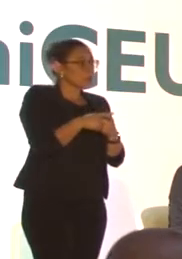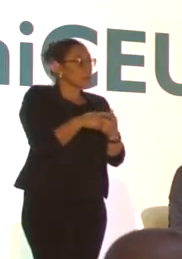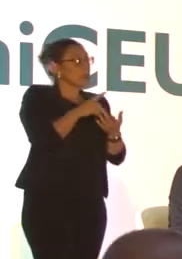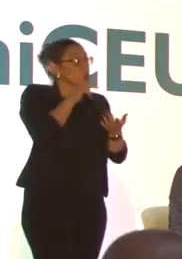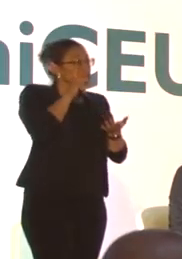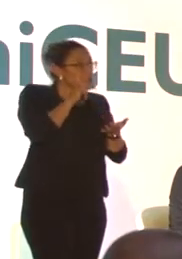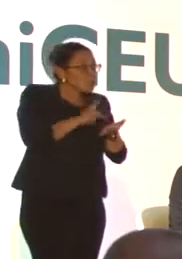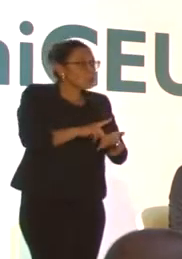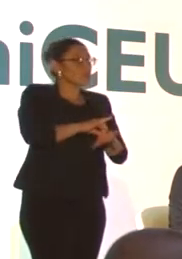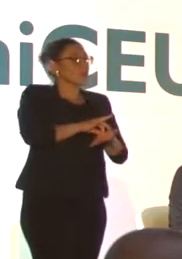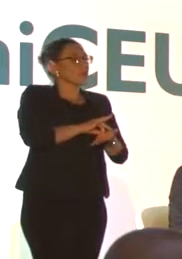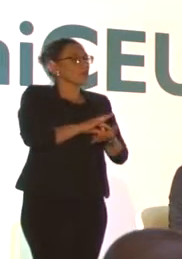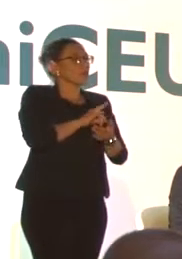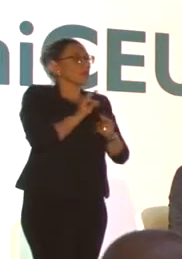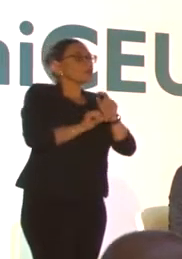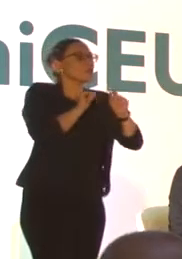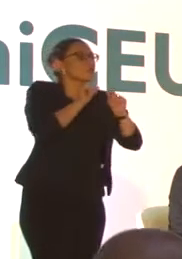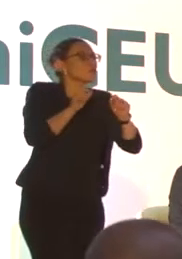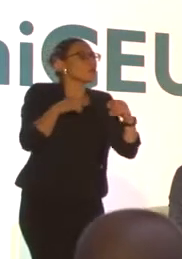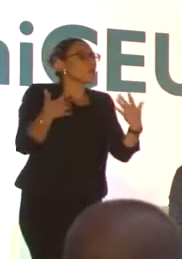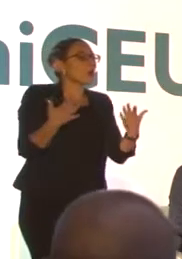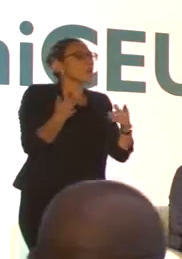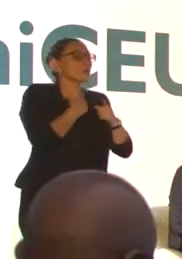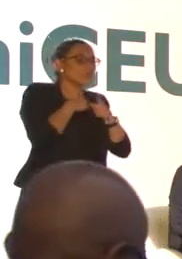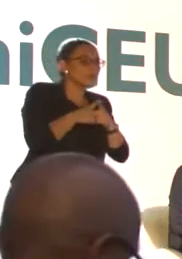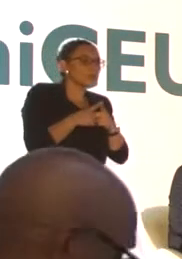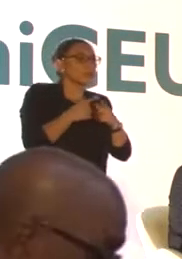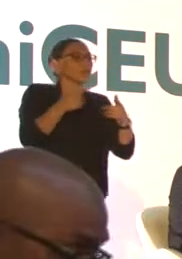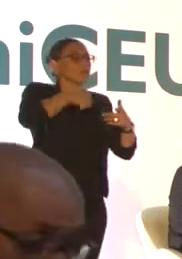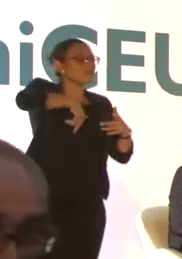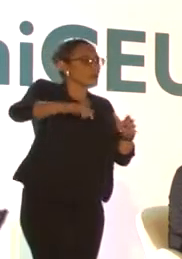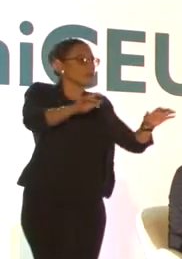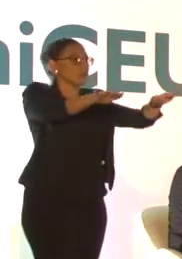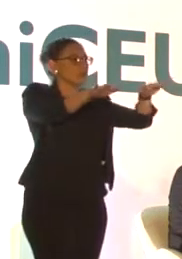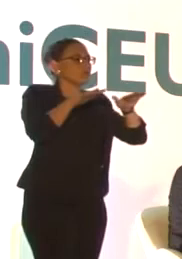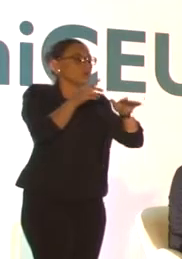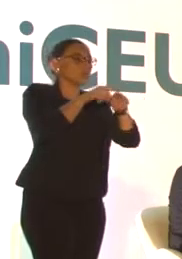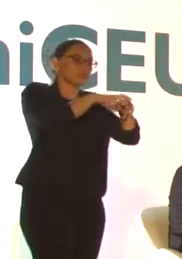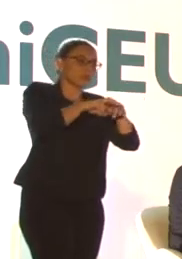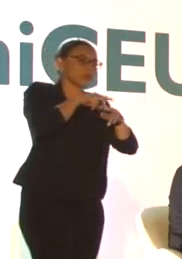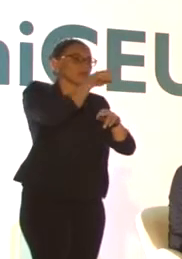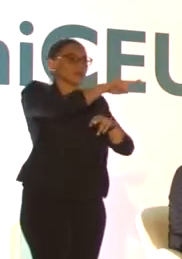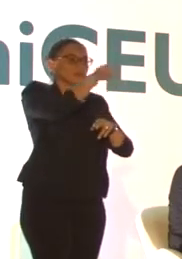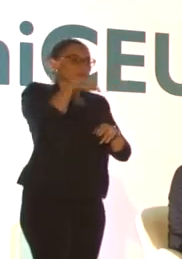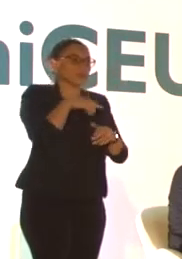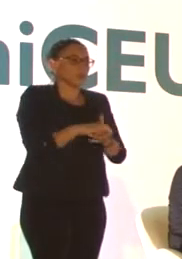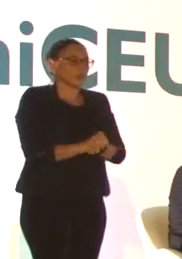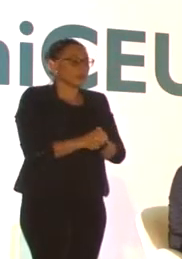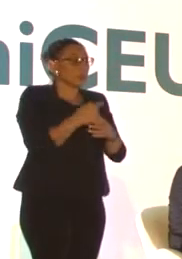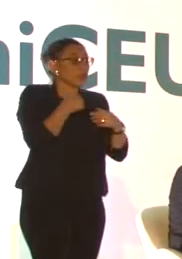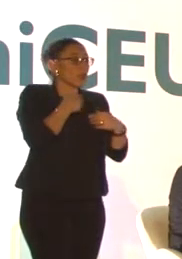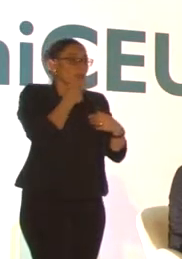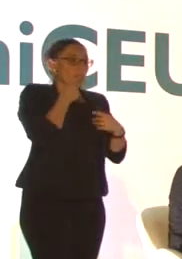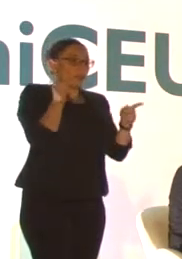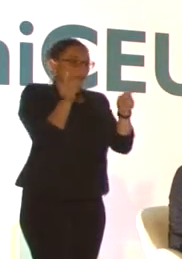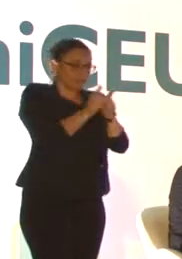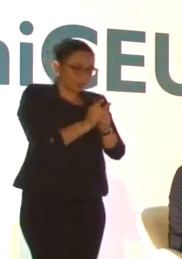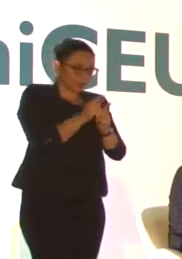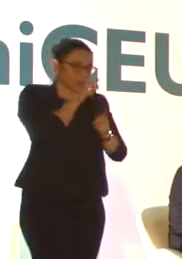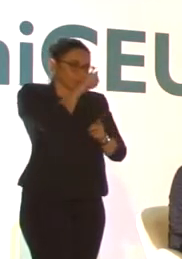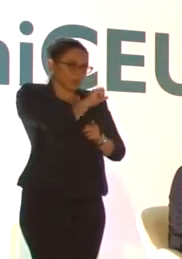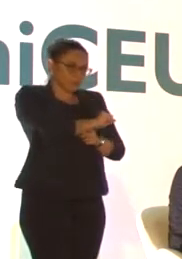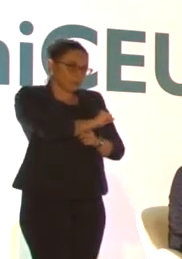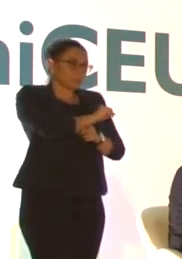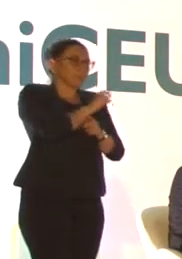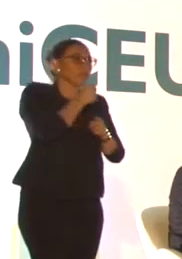real motivo de estarmos aqui. Eu queria ser breve no sentido de dizer a